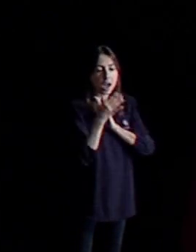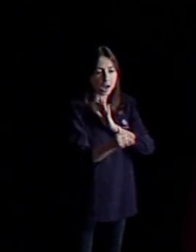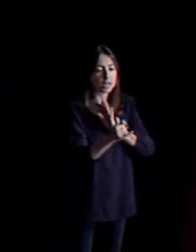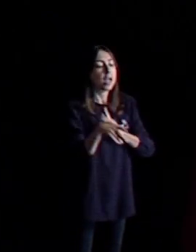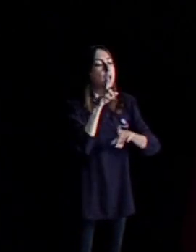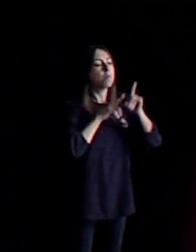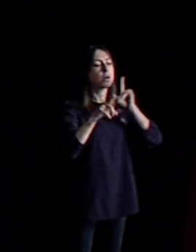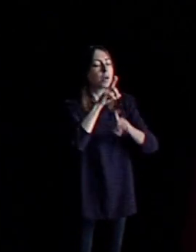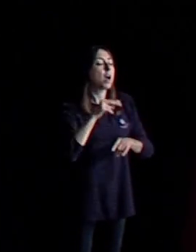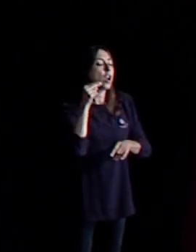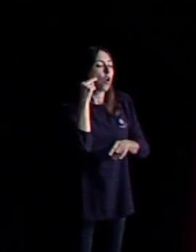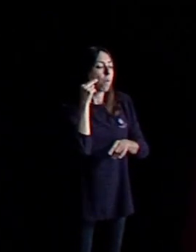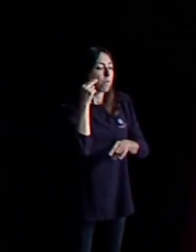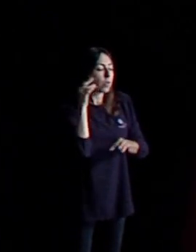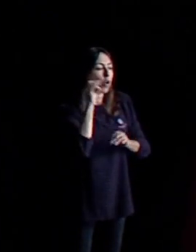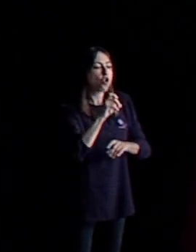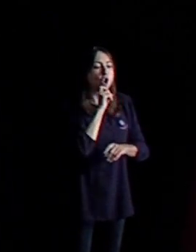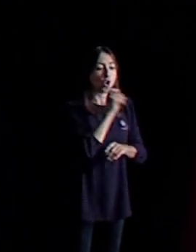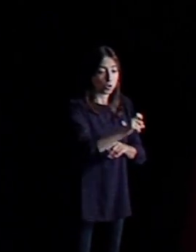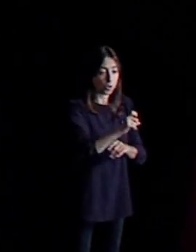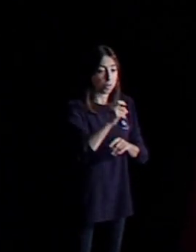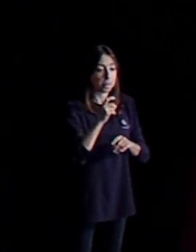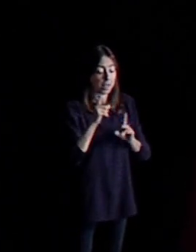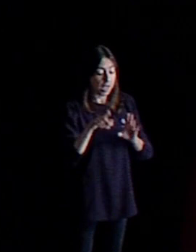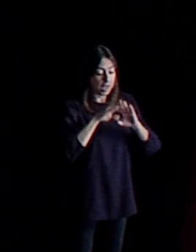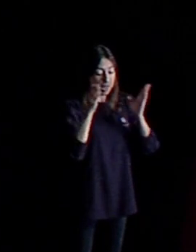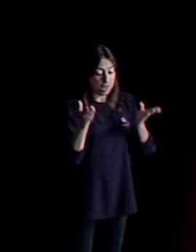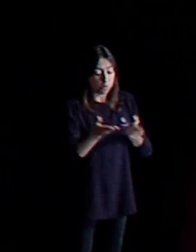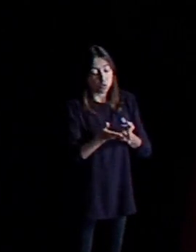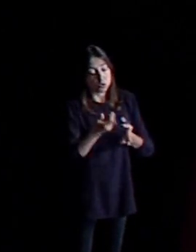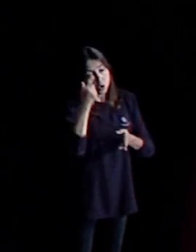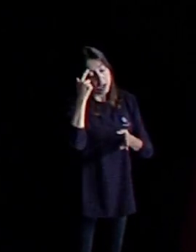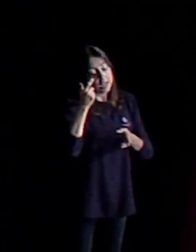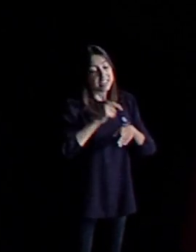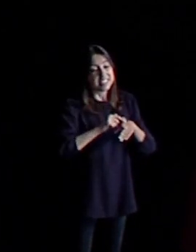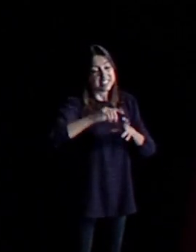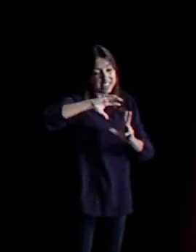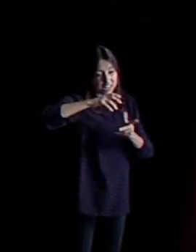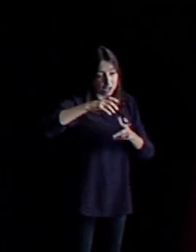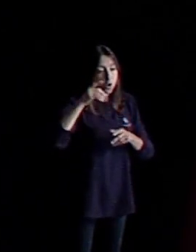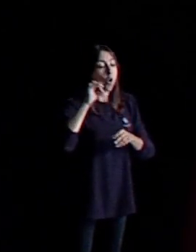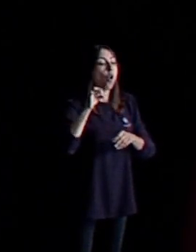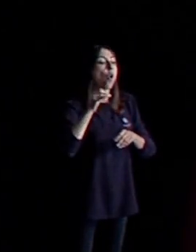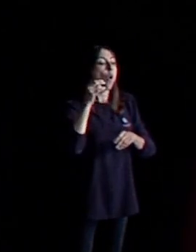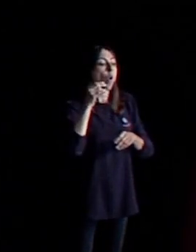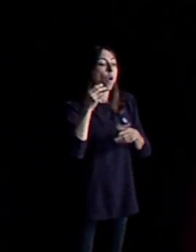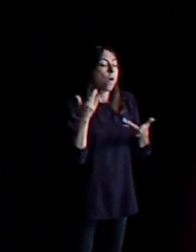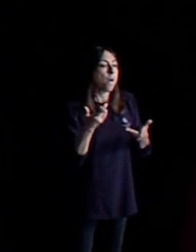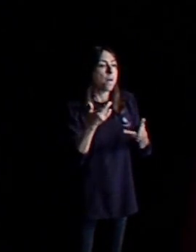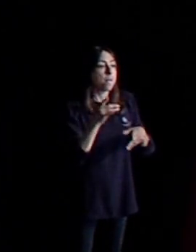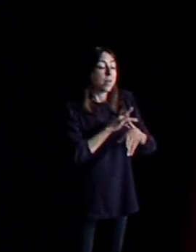las fobias. En el mundo psiquiátrico o médico, cuando se tiene fobia,